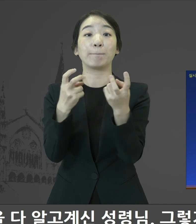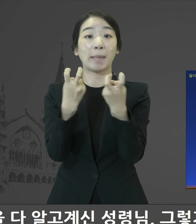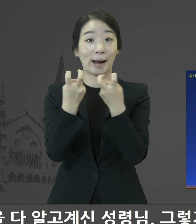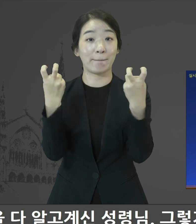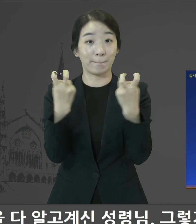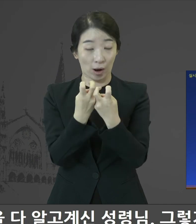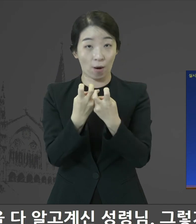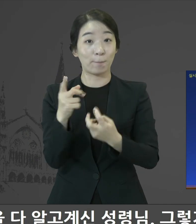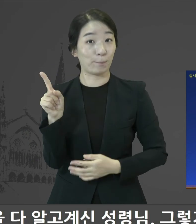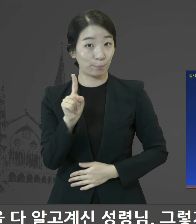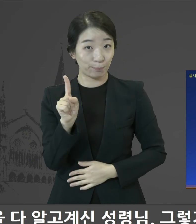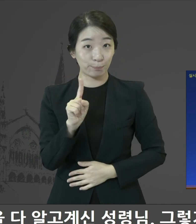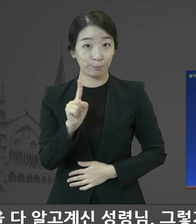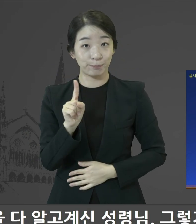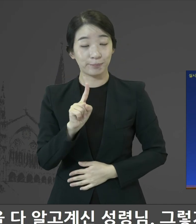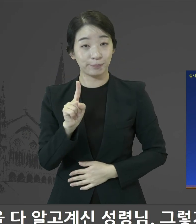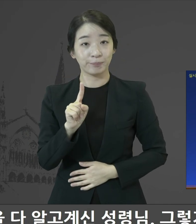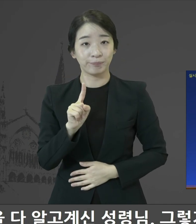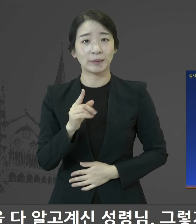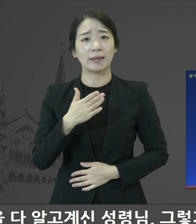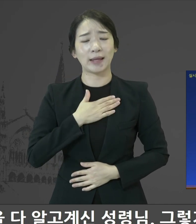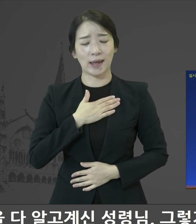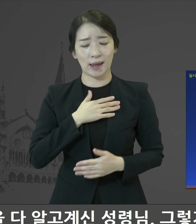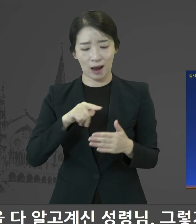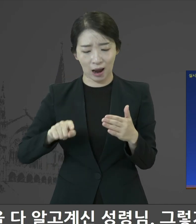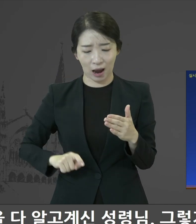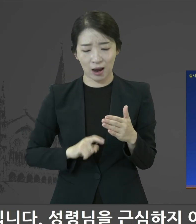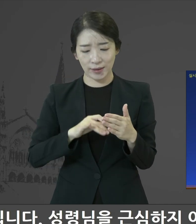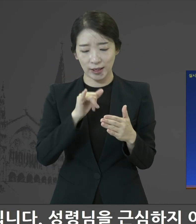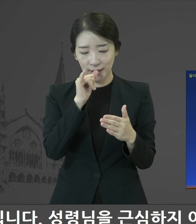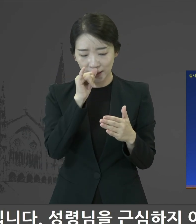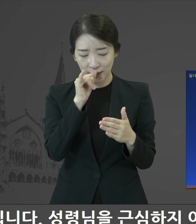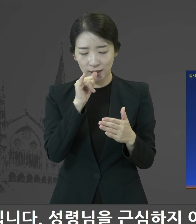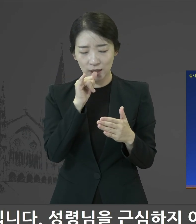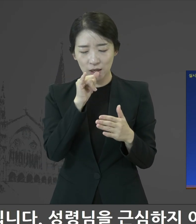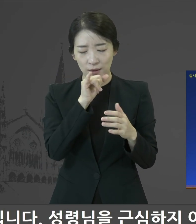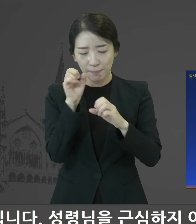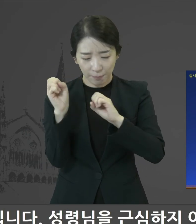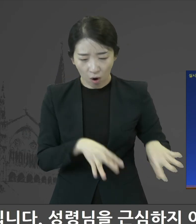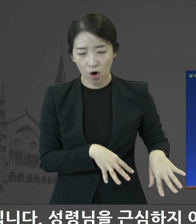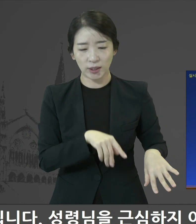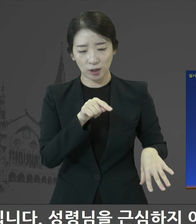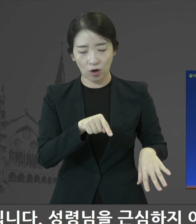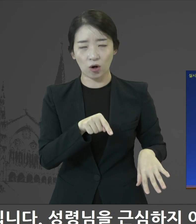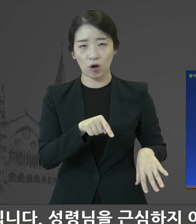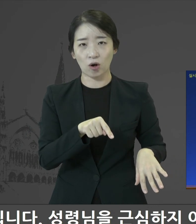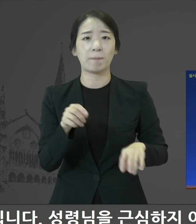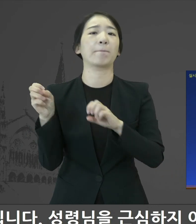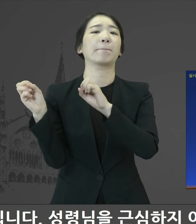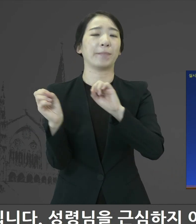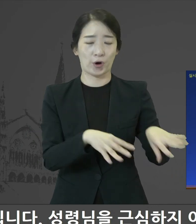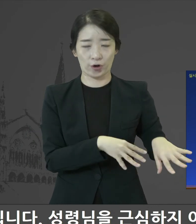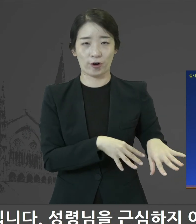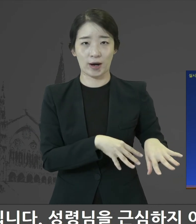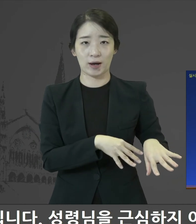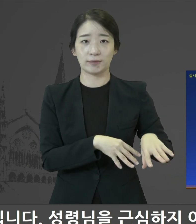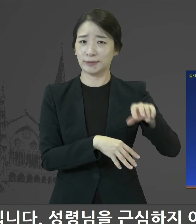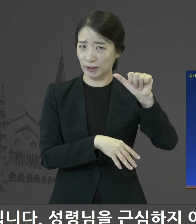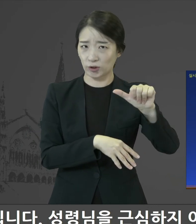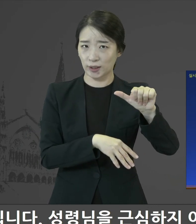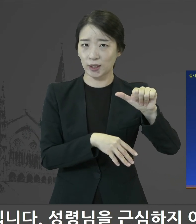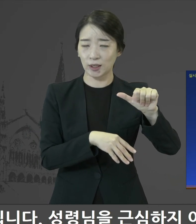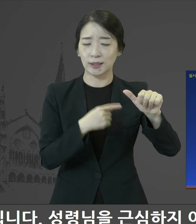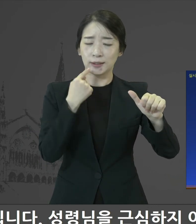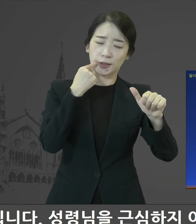오늘 뭐라고 얘기하냐면 우리 안에 있는 버려야 될 것들을 버려라. 특별히 쓴 뿌리의